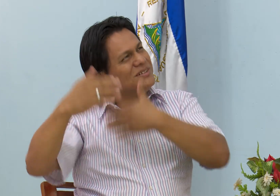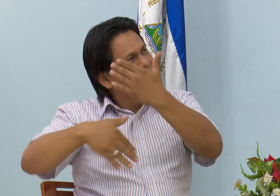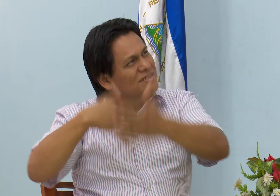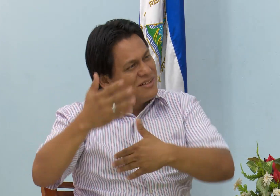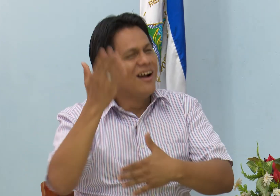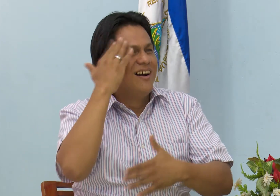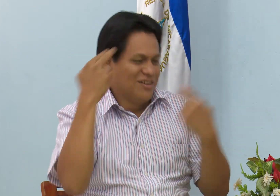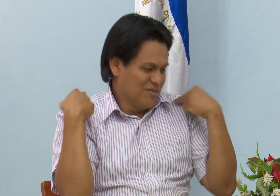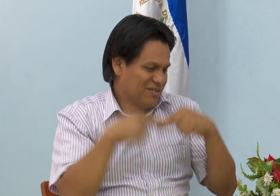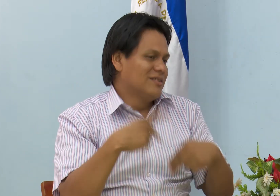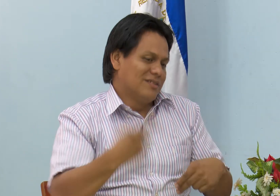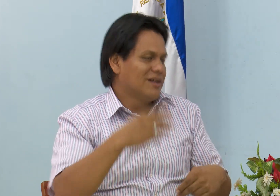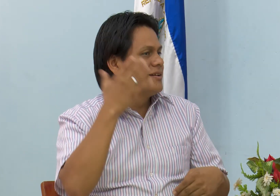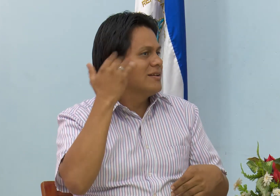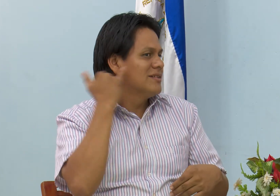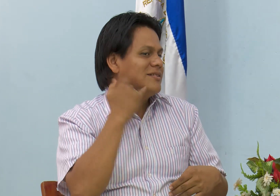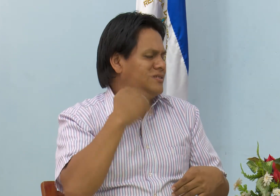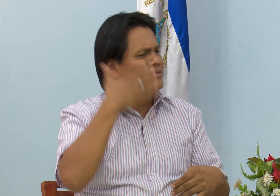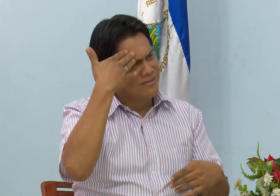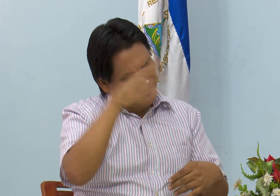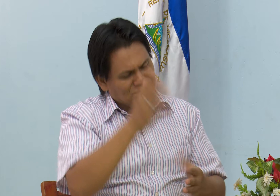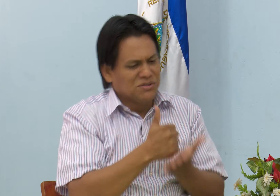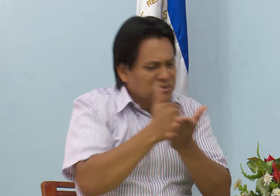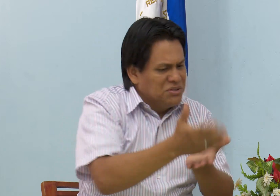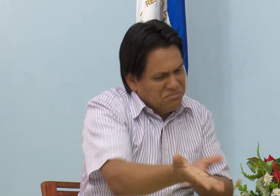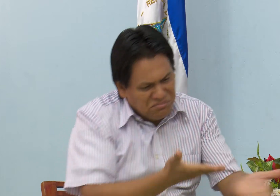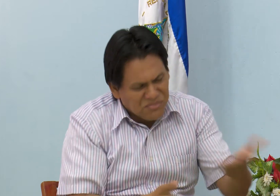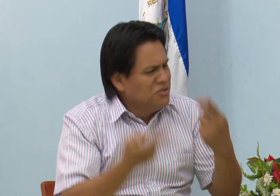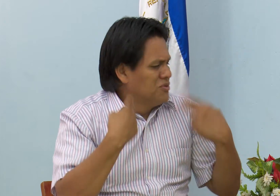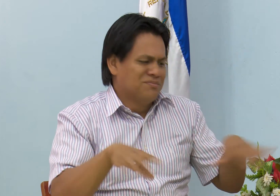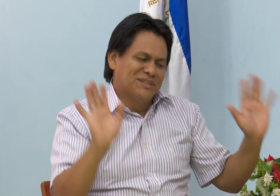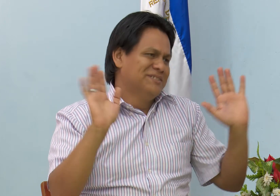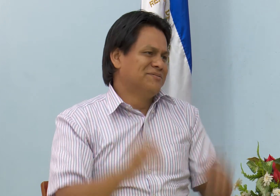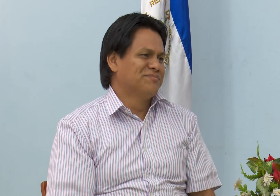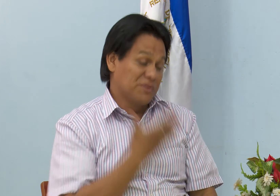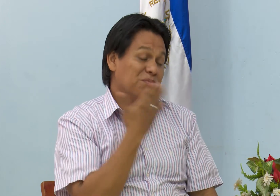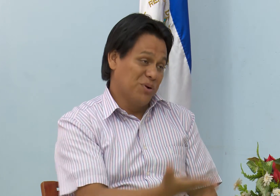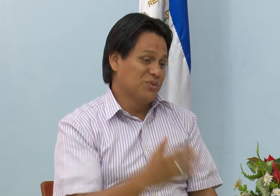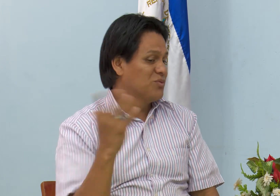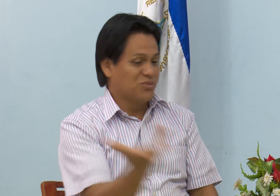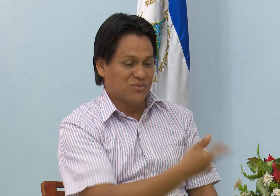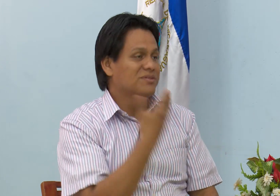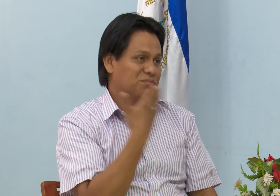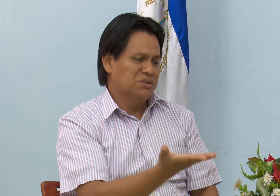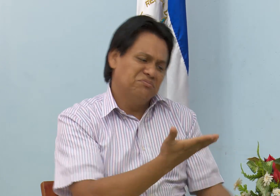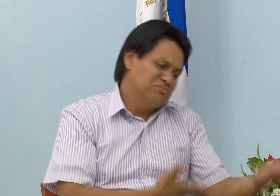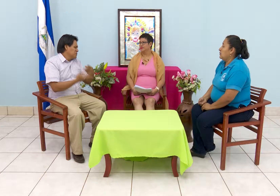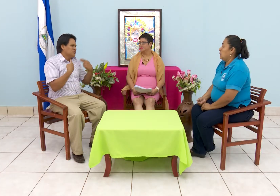problema. Las experiencias de nosotros los adultos como personas ya mayores nos permite decirle a los jóvenes que deben saberlo